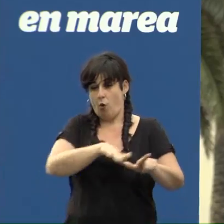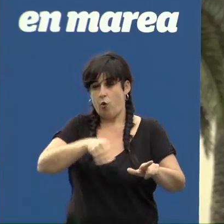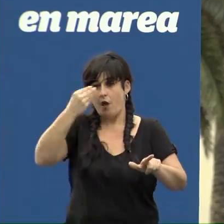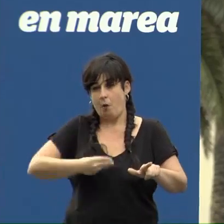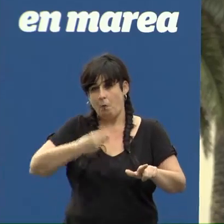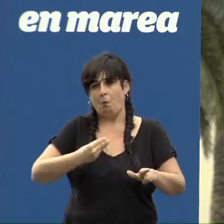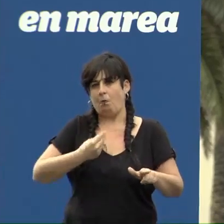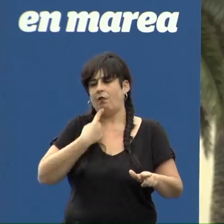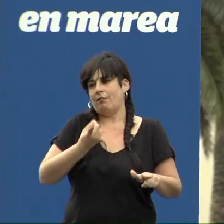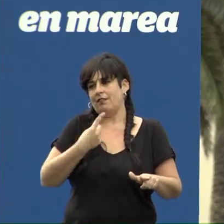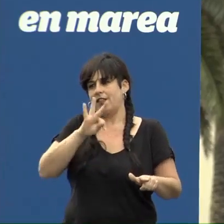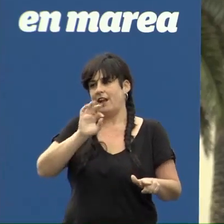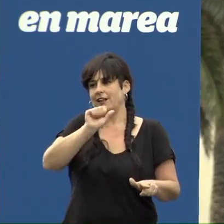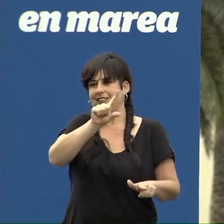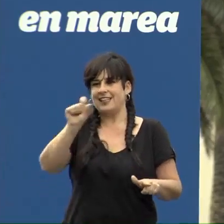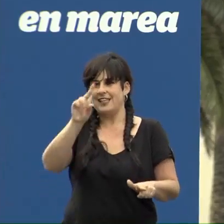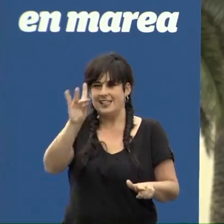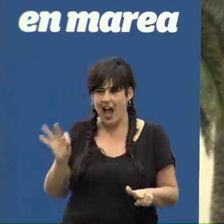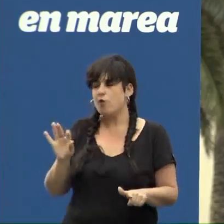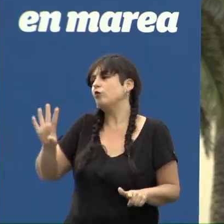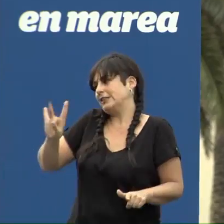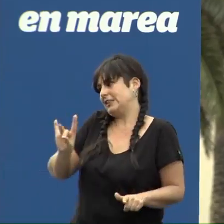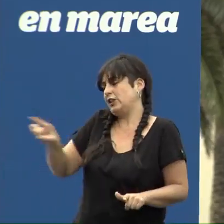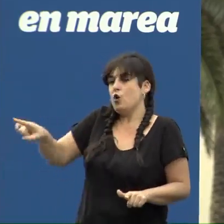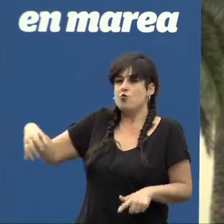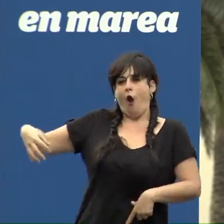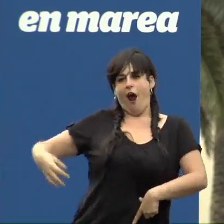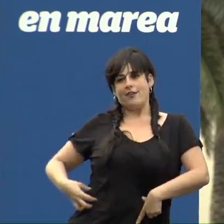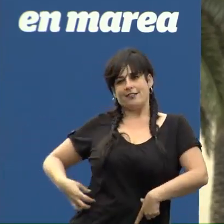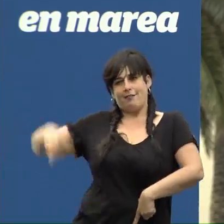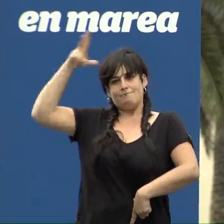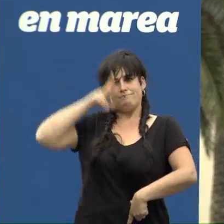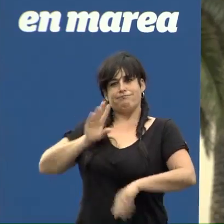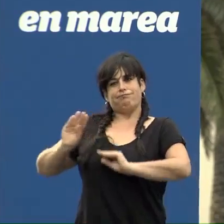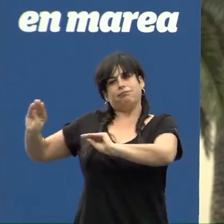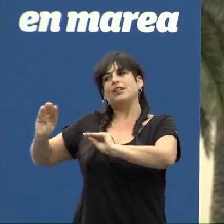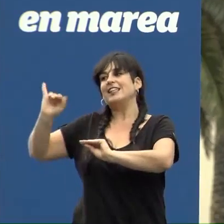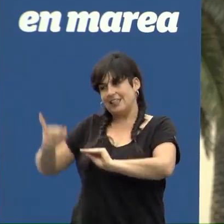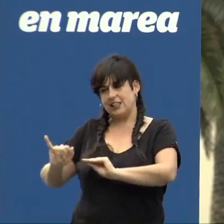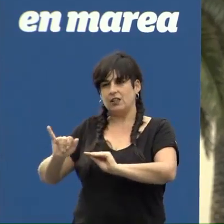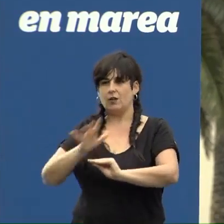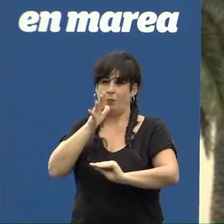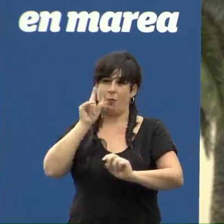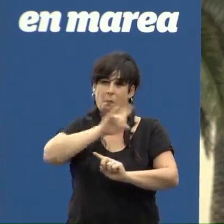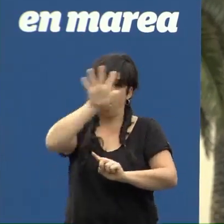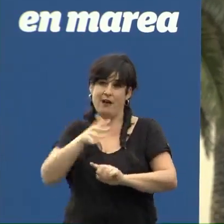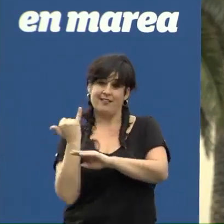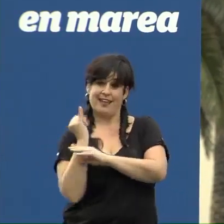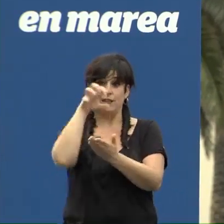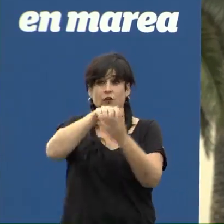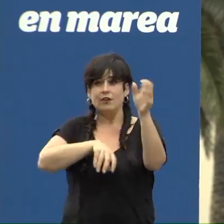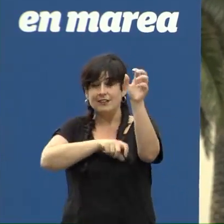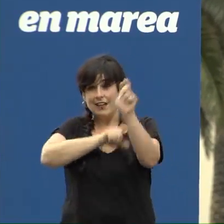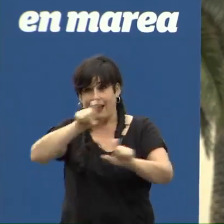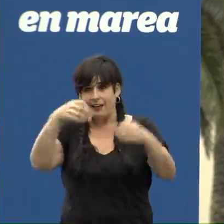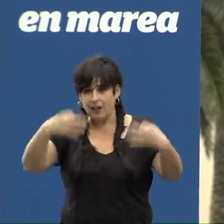retellador. Tellado, sí. Para ti, sí, na túa aristocracia de privilexios, claro que un cambio a peor, que entre a xente do común nas institucións, que acerte o que